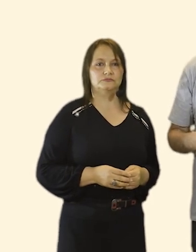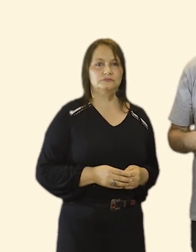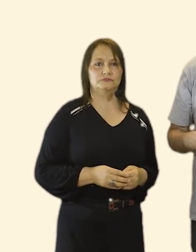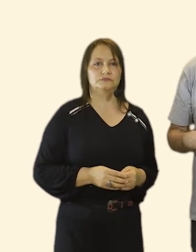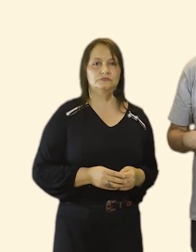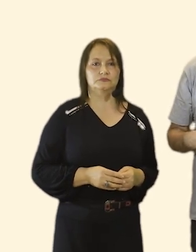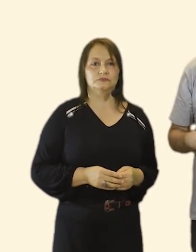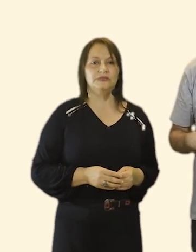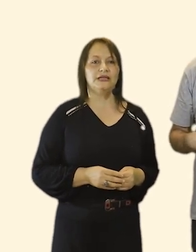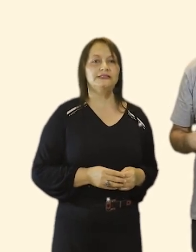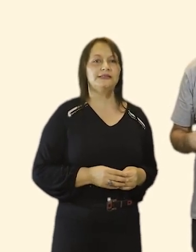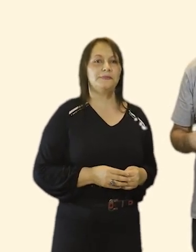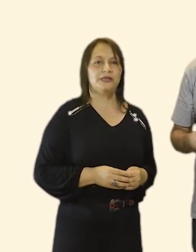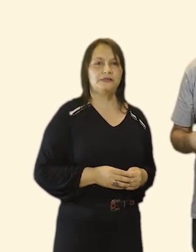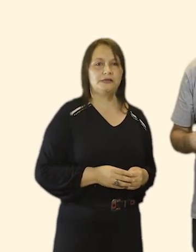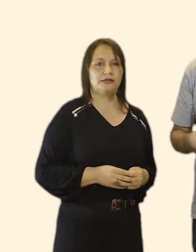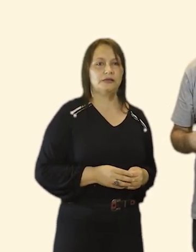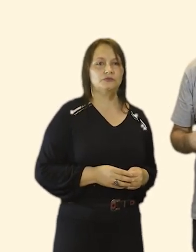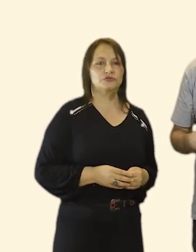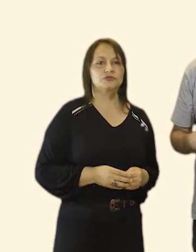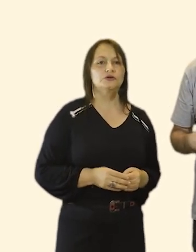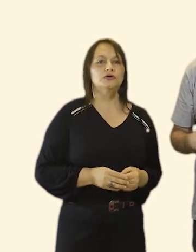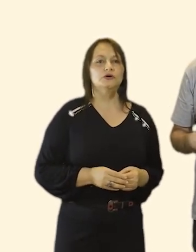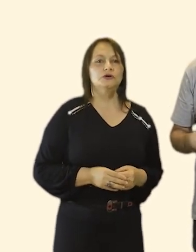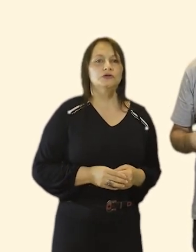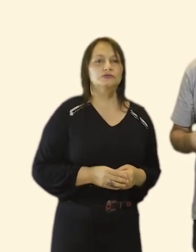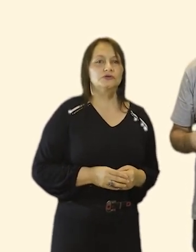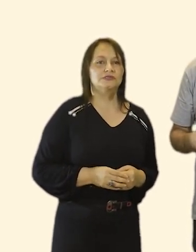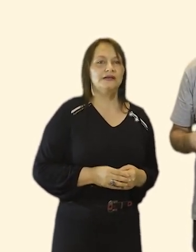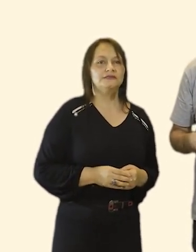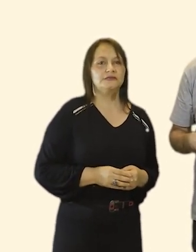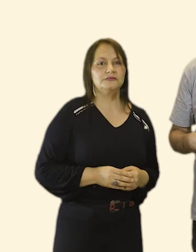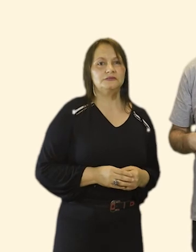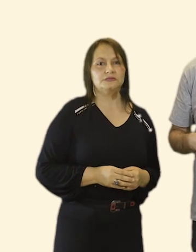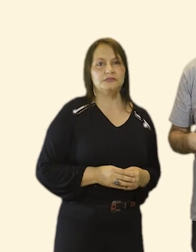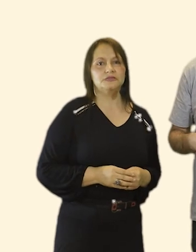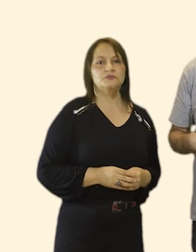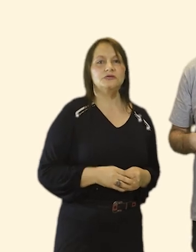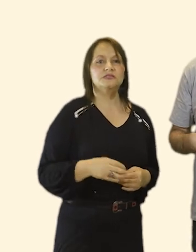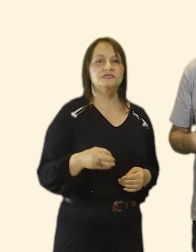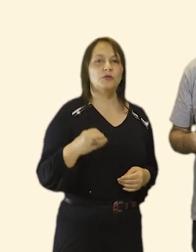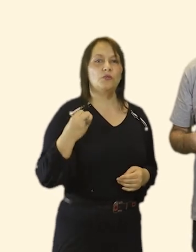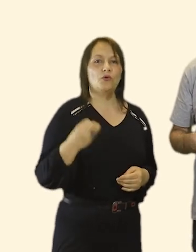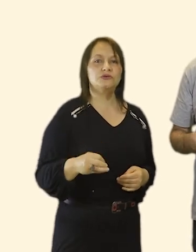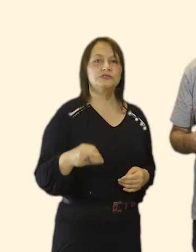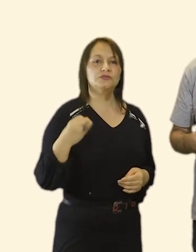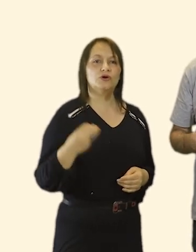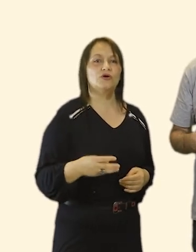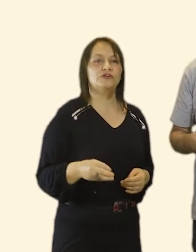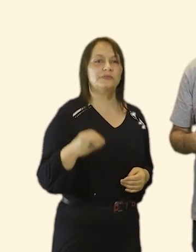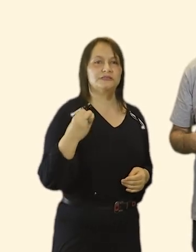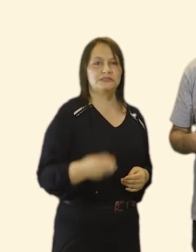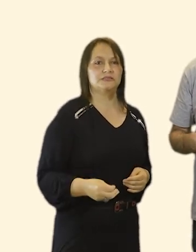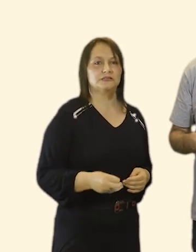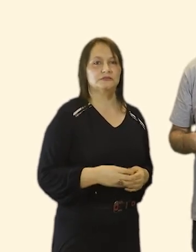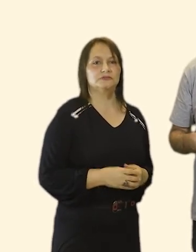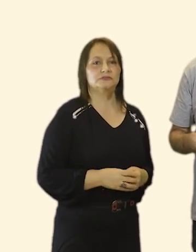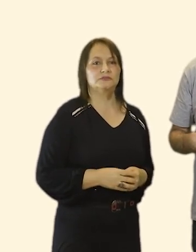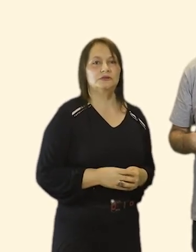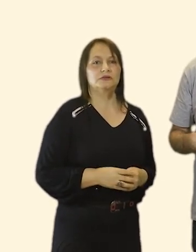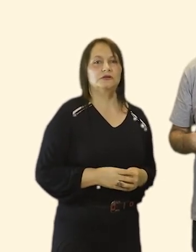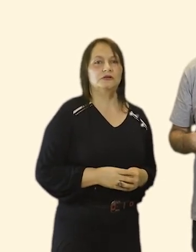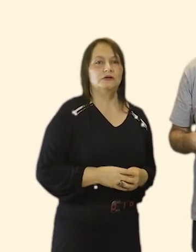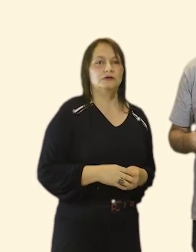Na letra B, teremos... Totalitarianism is the worst government system.